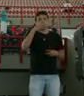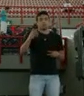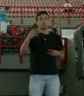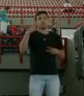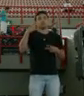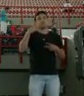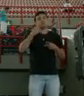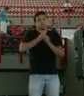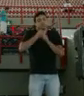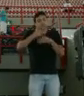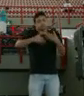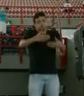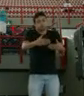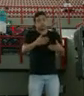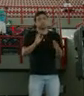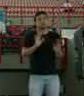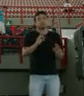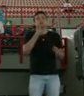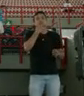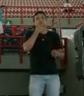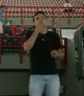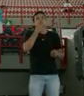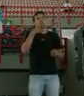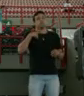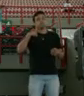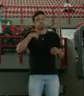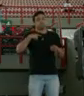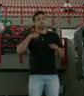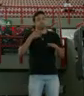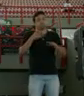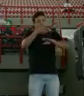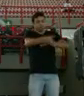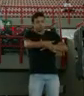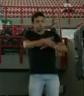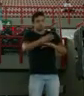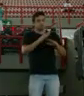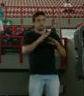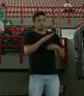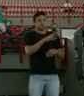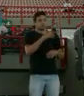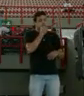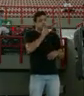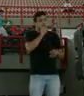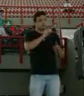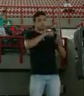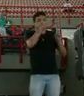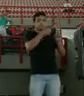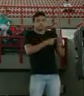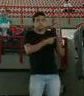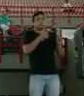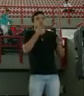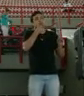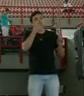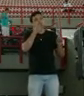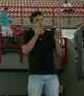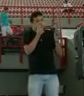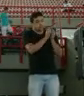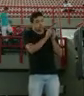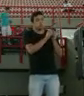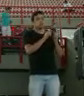para cá? Os homens, eles estão participando um pouco mais da gravidez da esposa. E quando